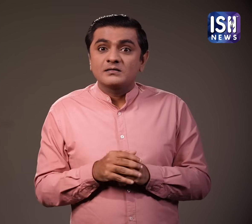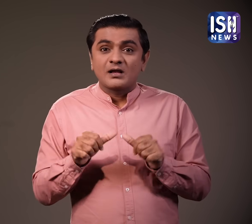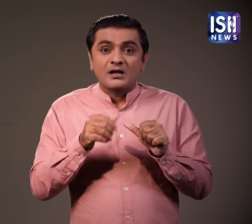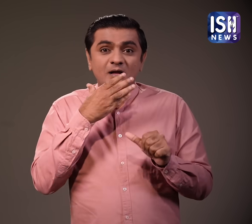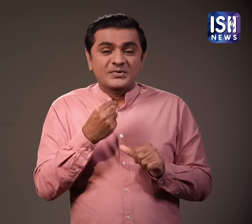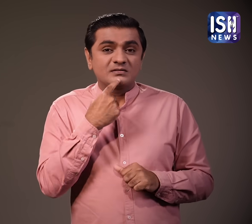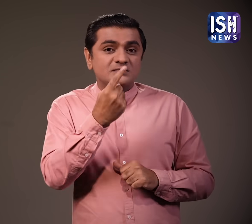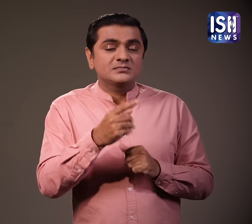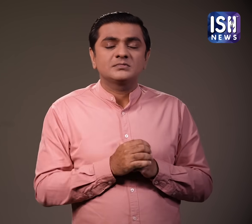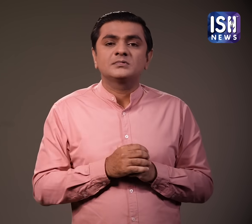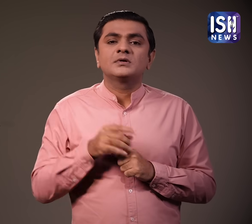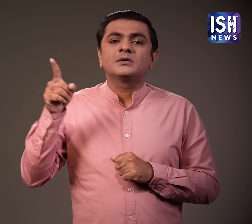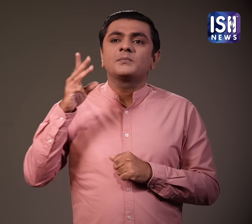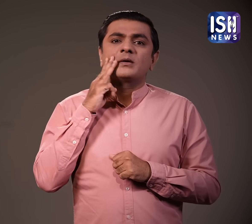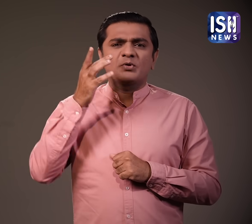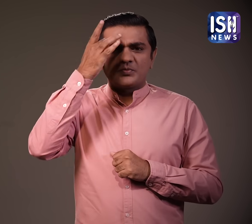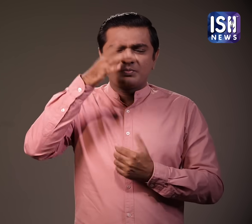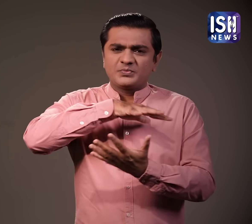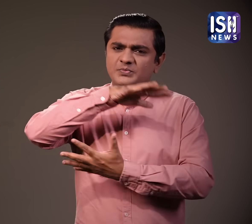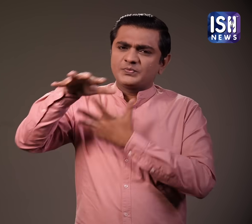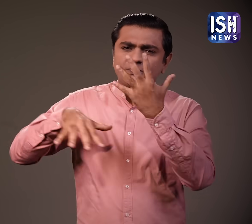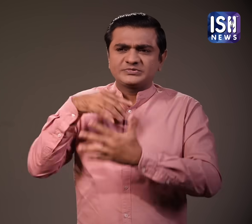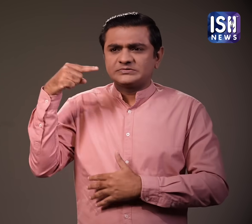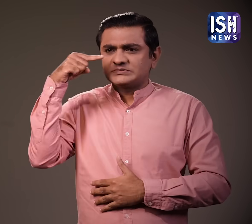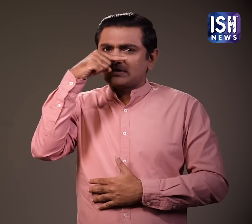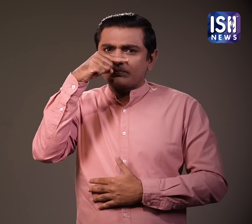अमित्शा ने ये भी कहा मनिपूर की घटना बेहत शर्मनाक है